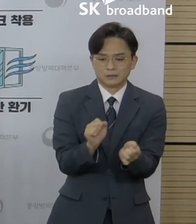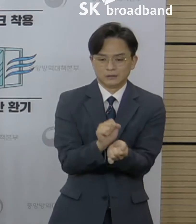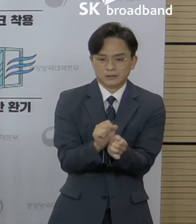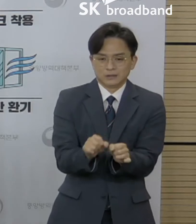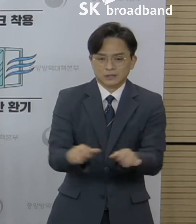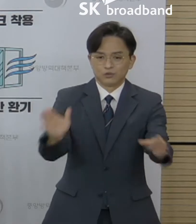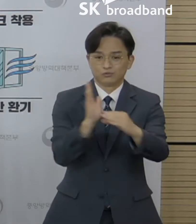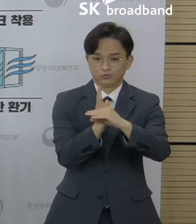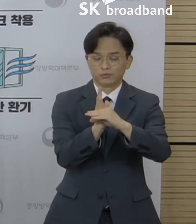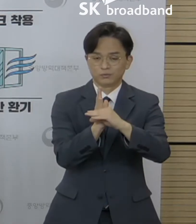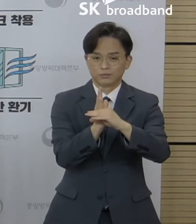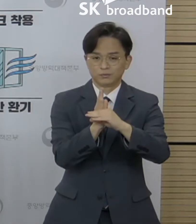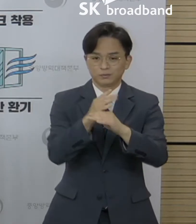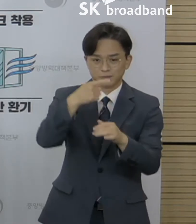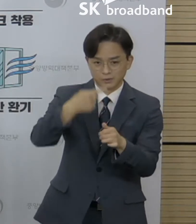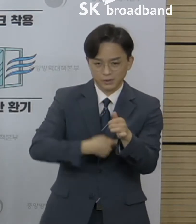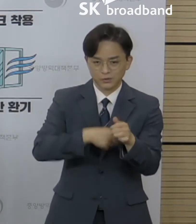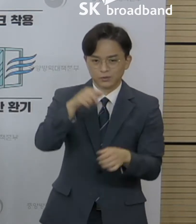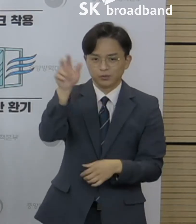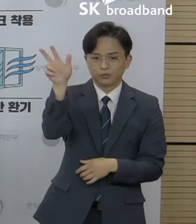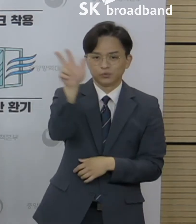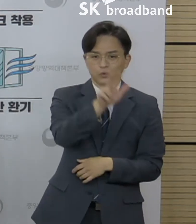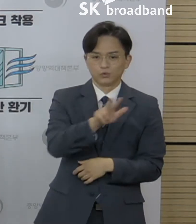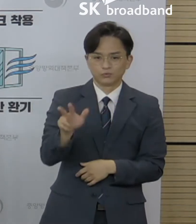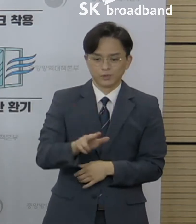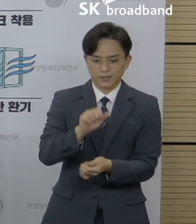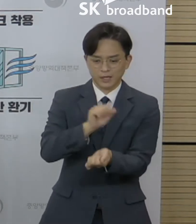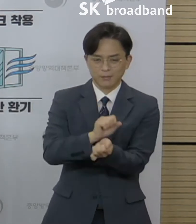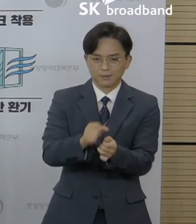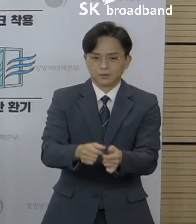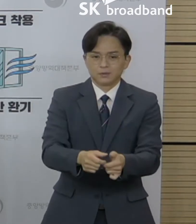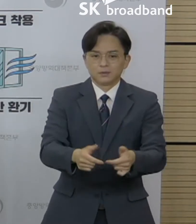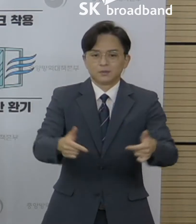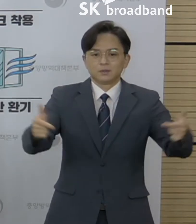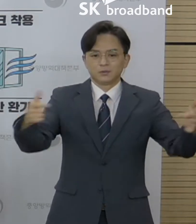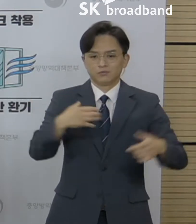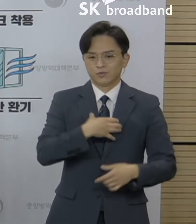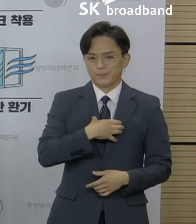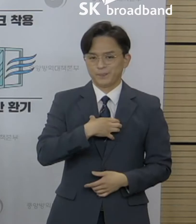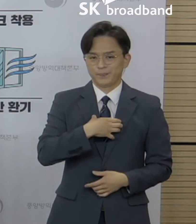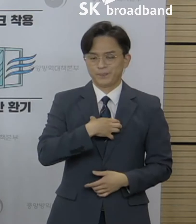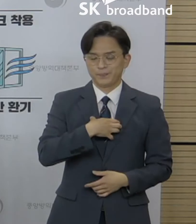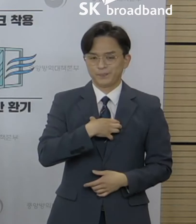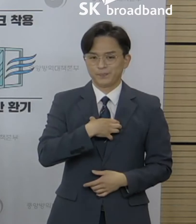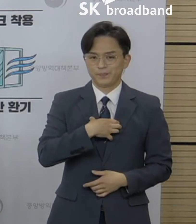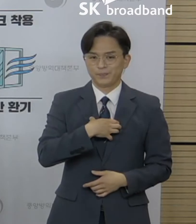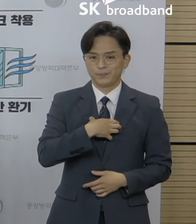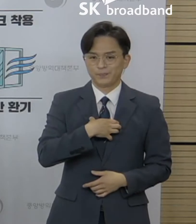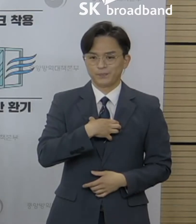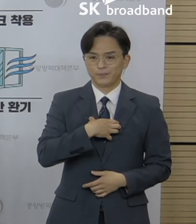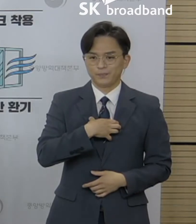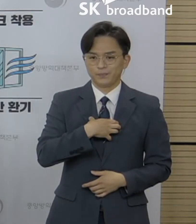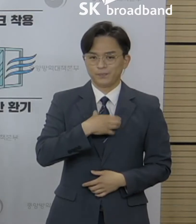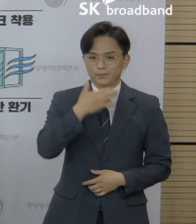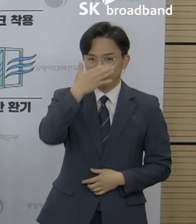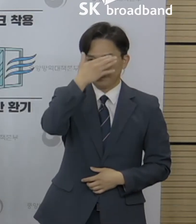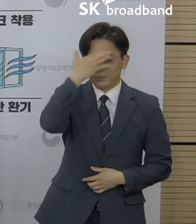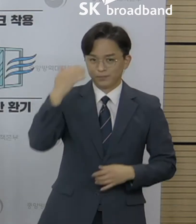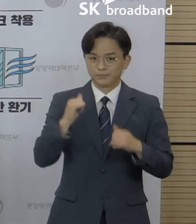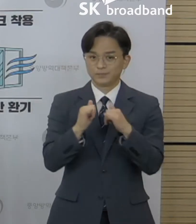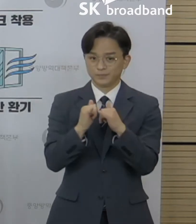통해서 전국적인 확산 가능성이 높은 상황입니다. 상대적으로 젊은 연령층의